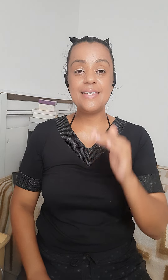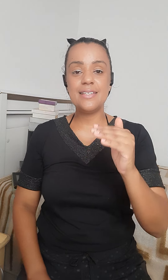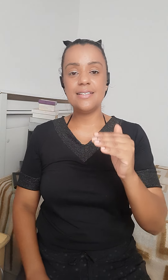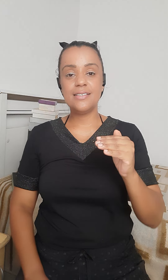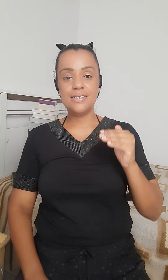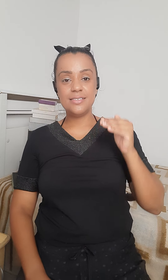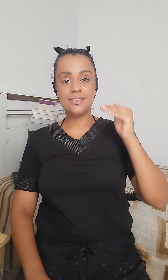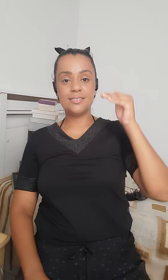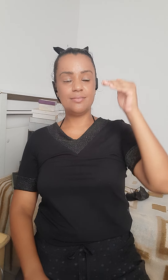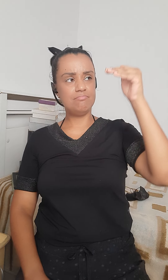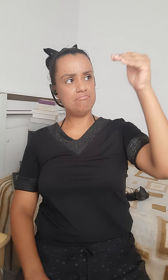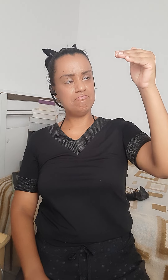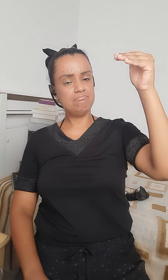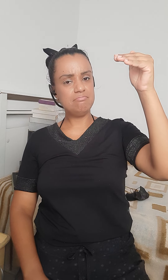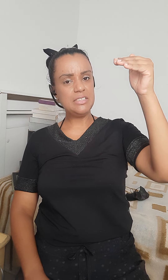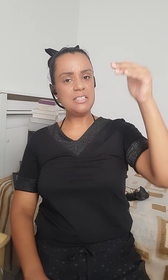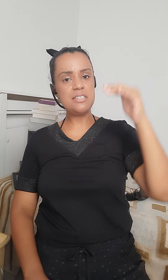Crescer. Crescer.